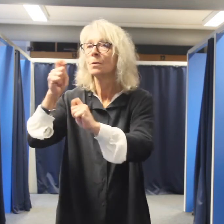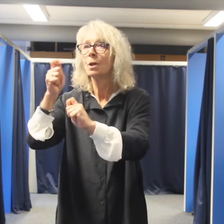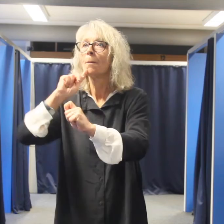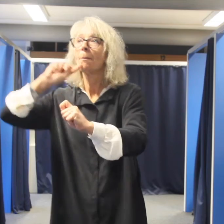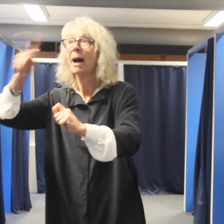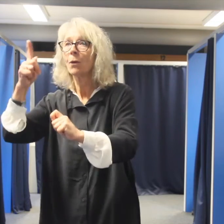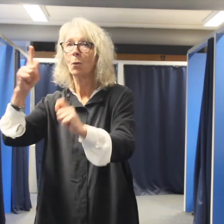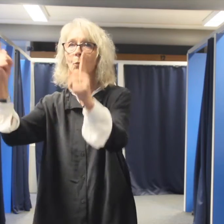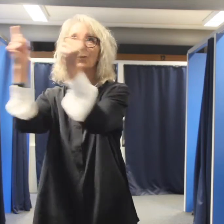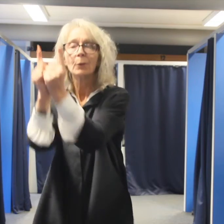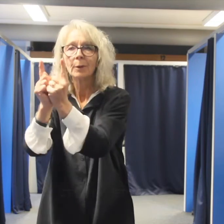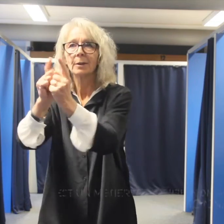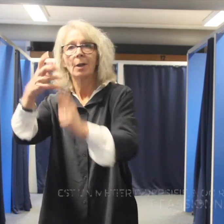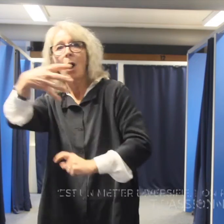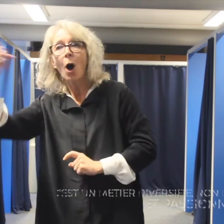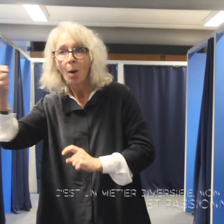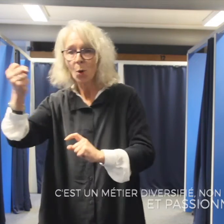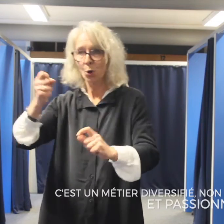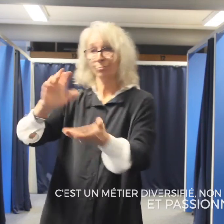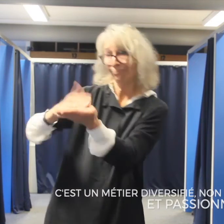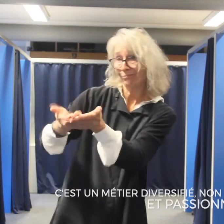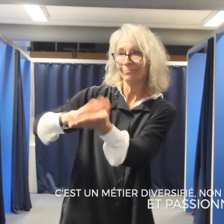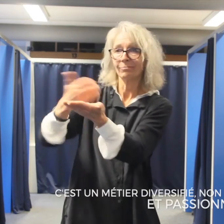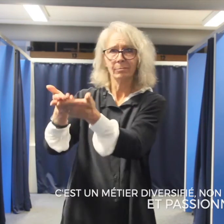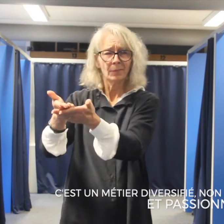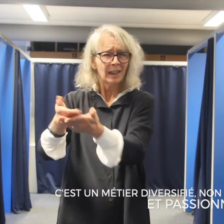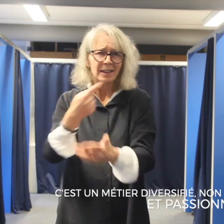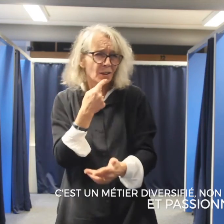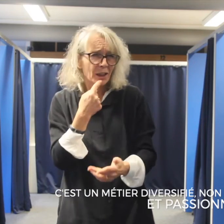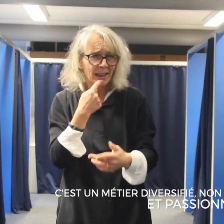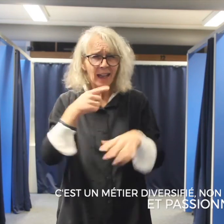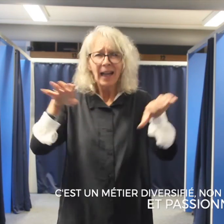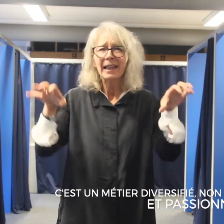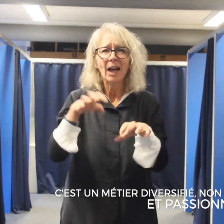très diversifié, où il n'y a aucune routine et qui est passionnant.